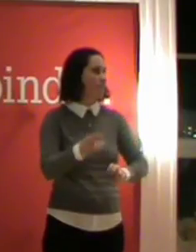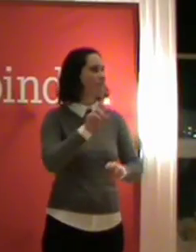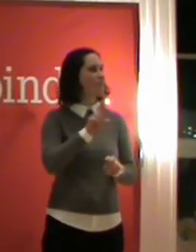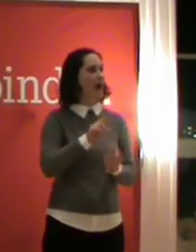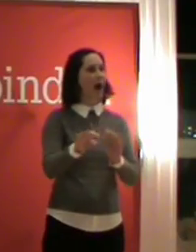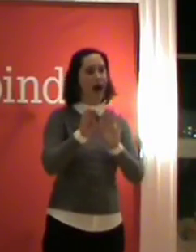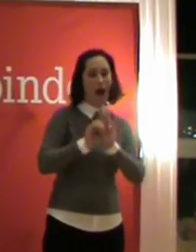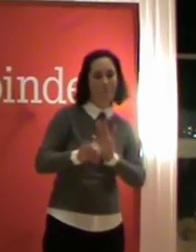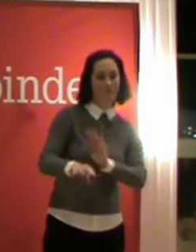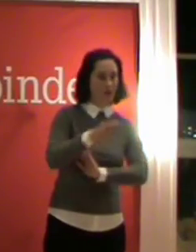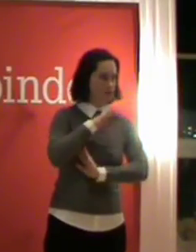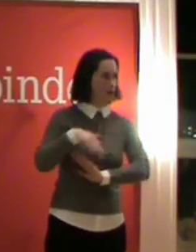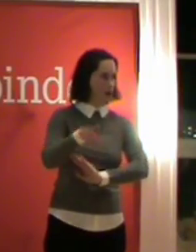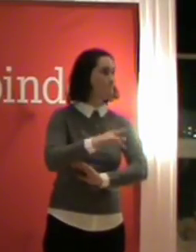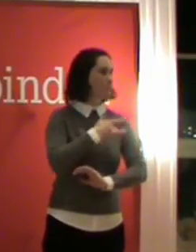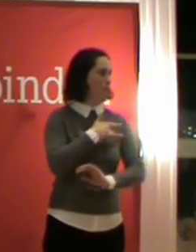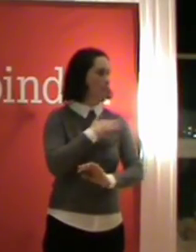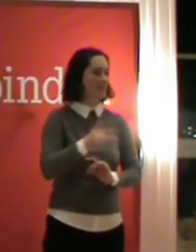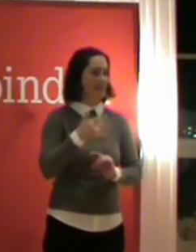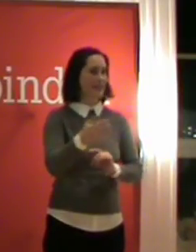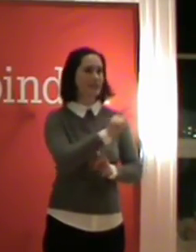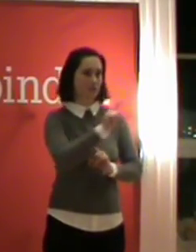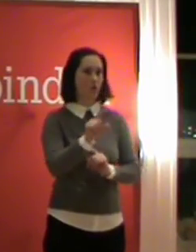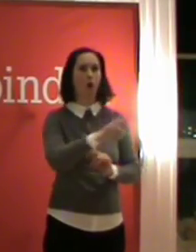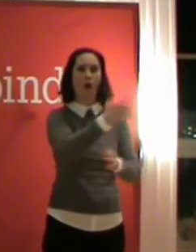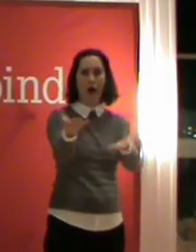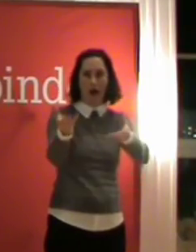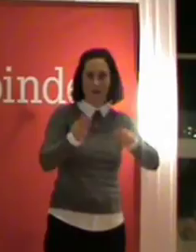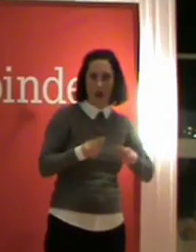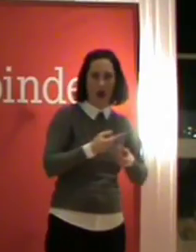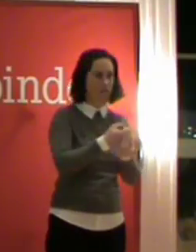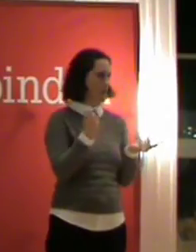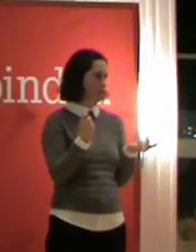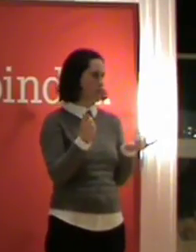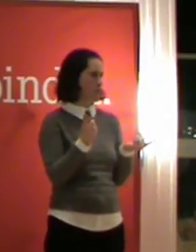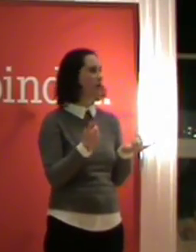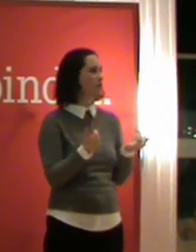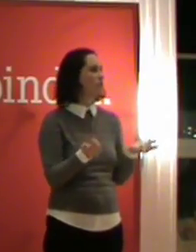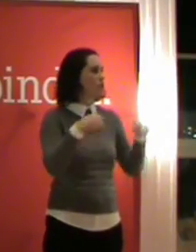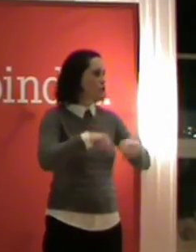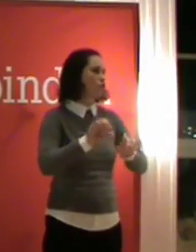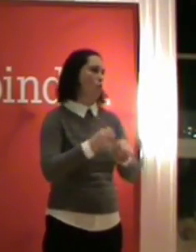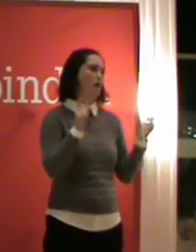dem Abwasserbereich betroffen sind, in den nächsten Wochen hier in den Landtag einladen. Noch einmal mit unserem